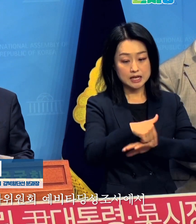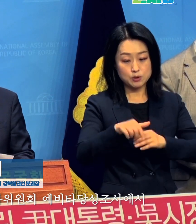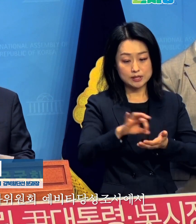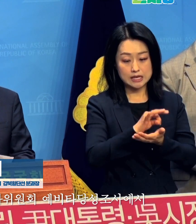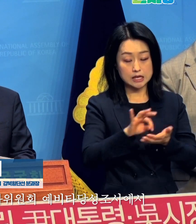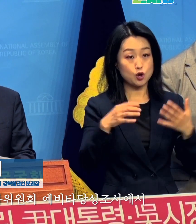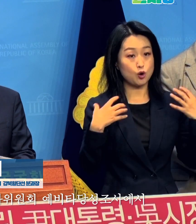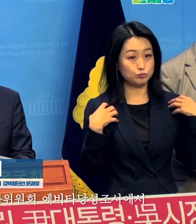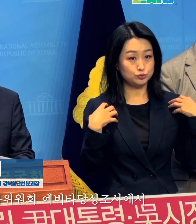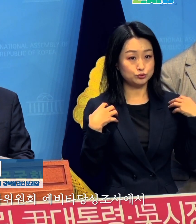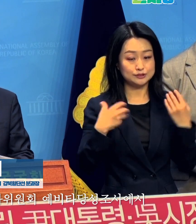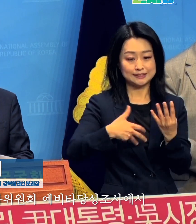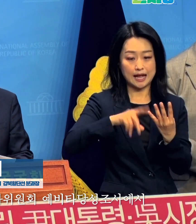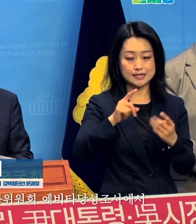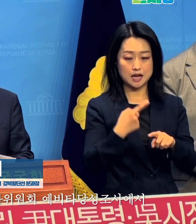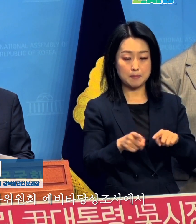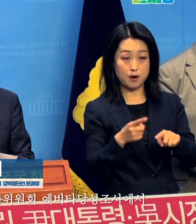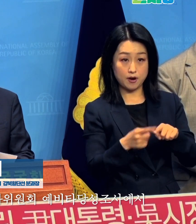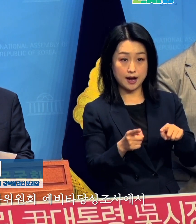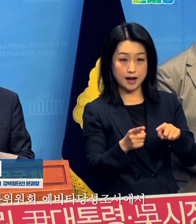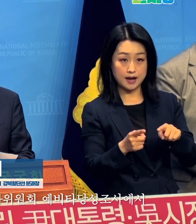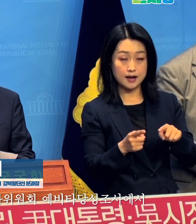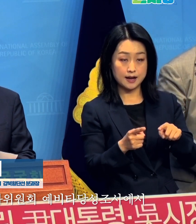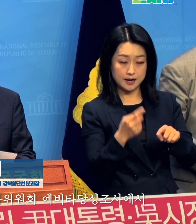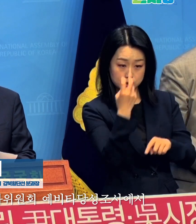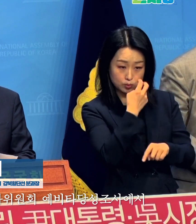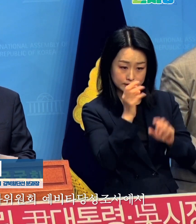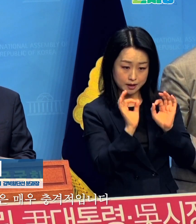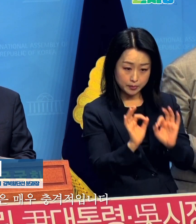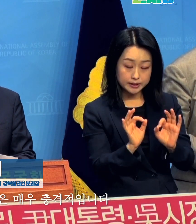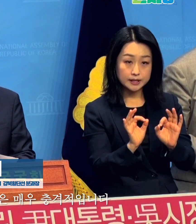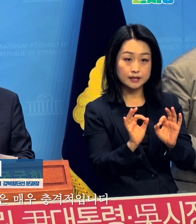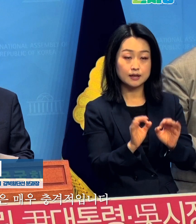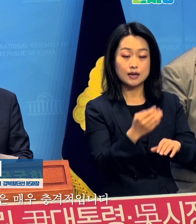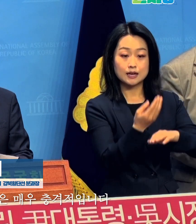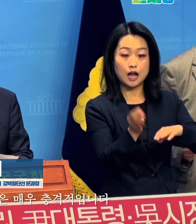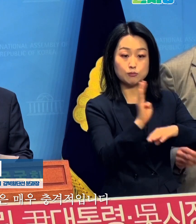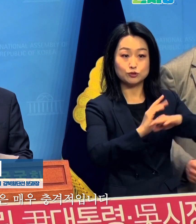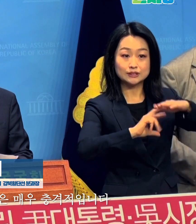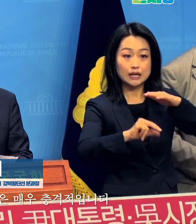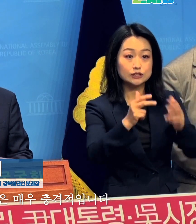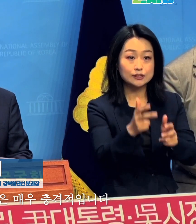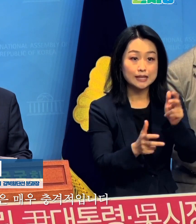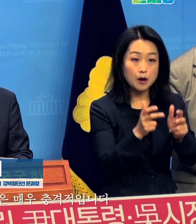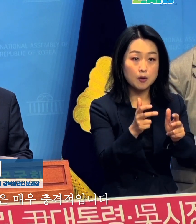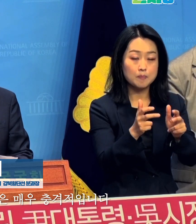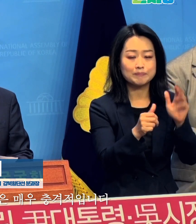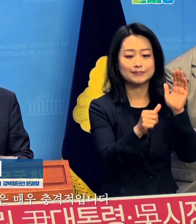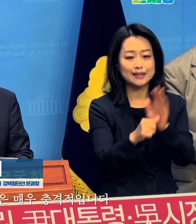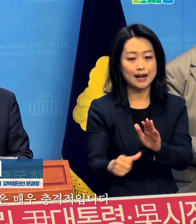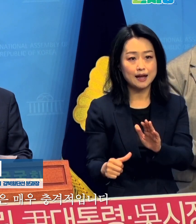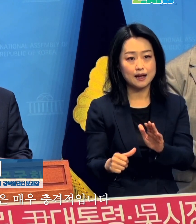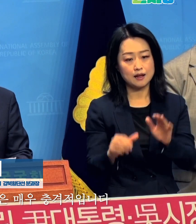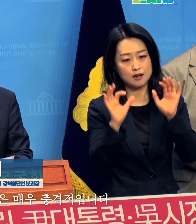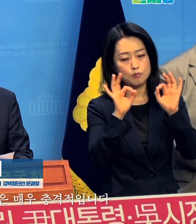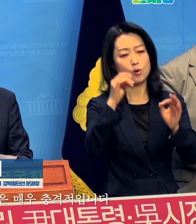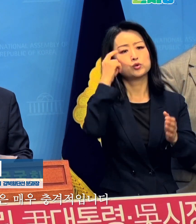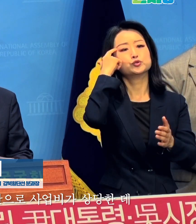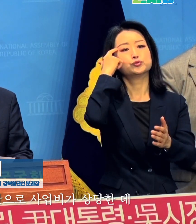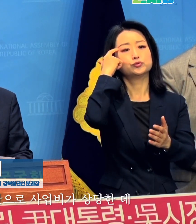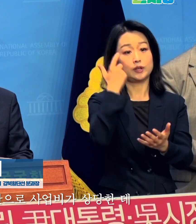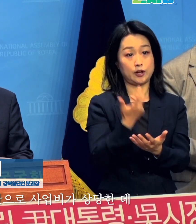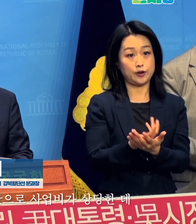기획재정부 제4차 재정사업평가위원회 예비타당성 조사에서 강북횡단선 사업이 탈락한 것은 매우